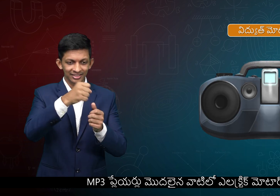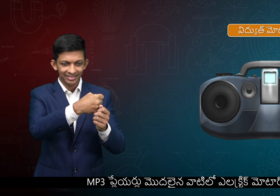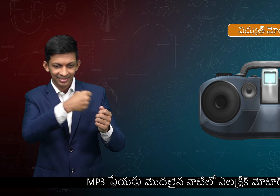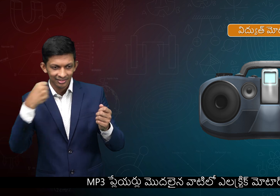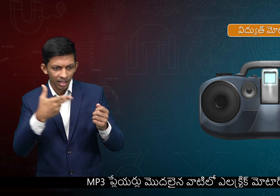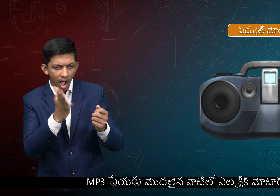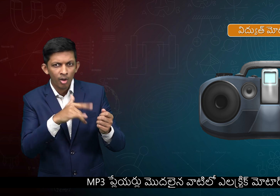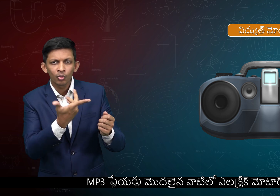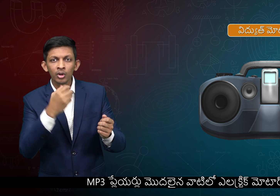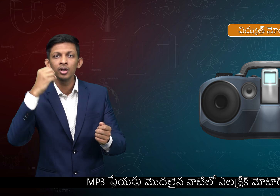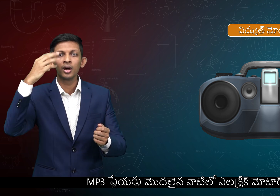వాటిలో ఎలక్ట్రిక్ మోటార్